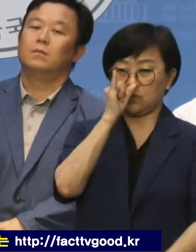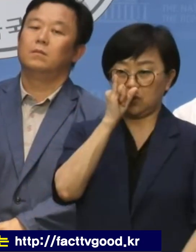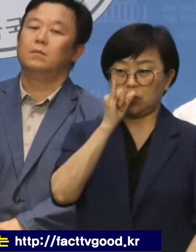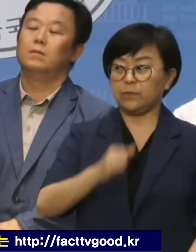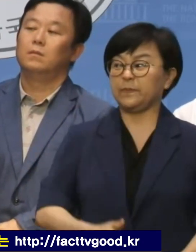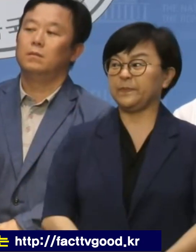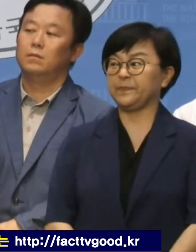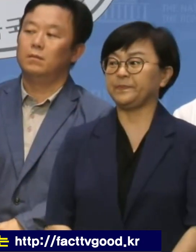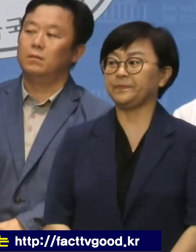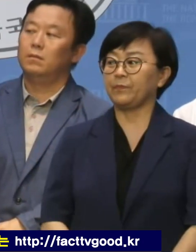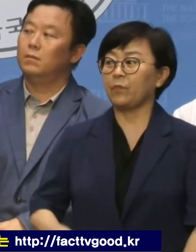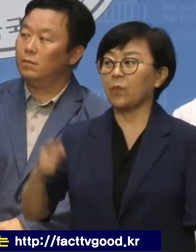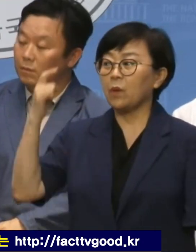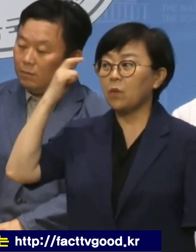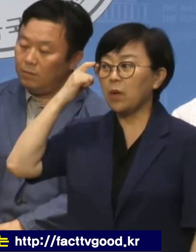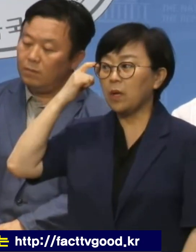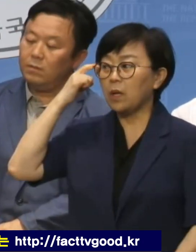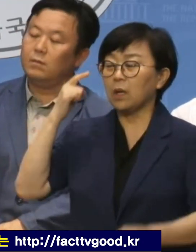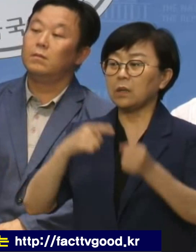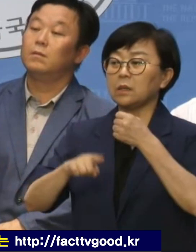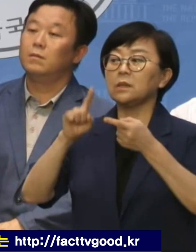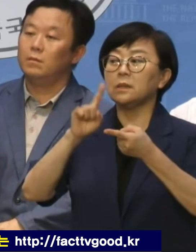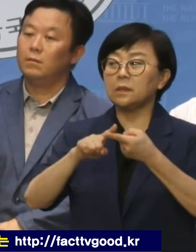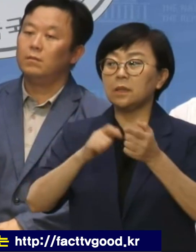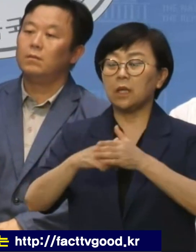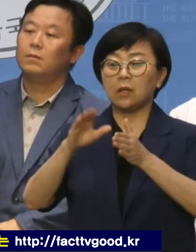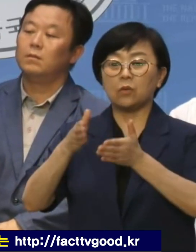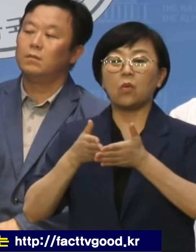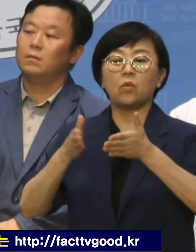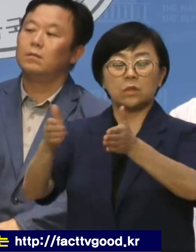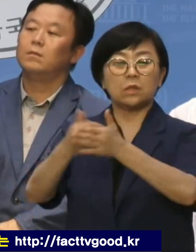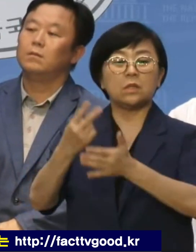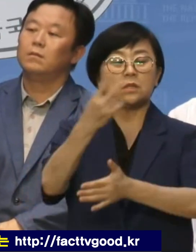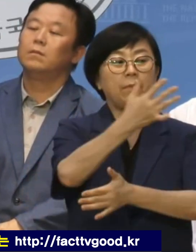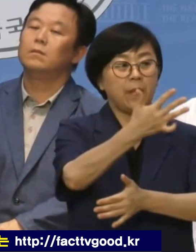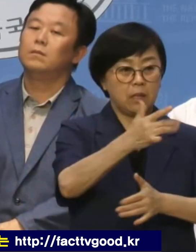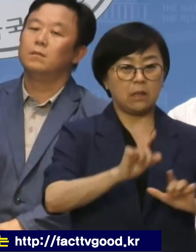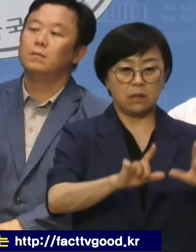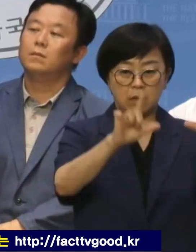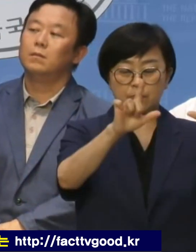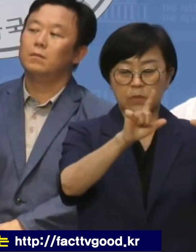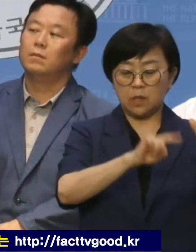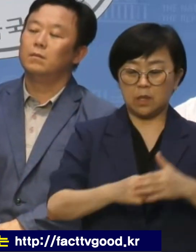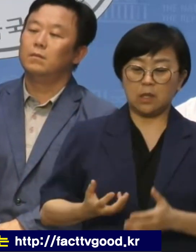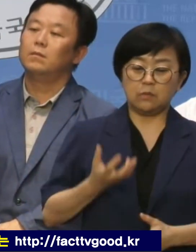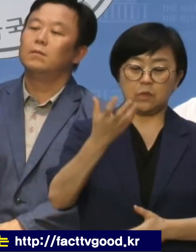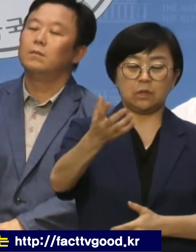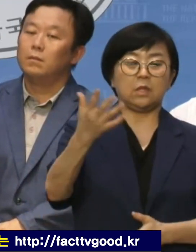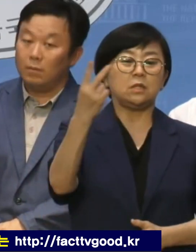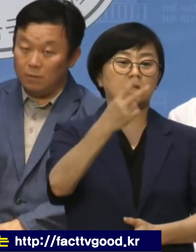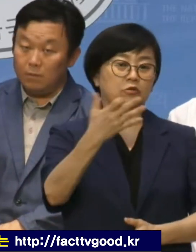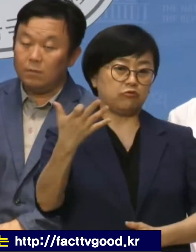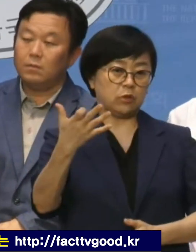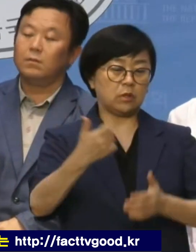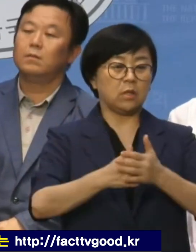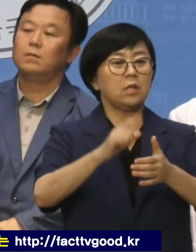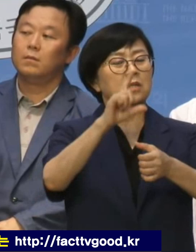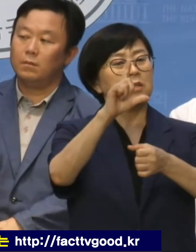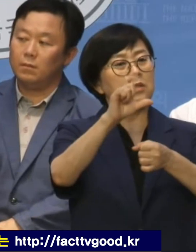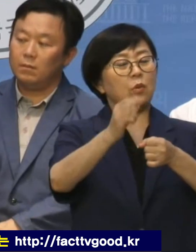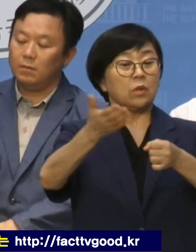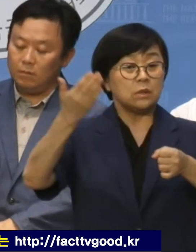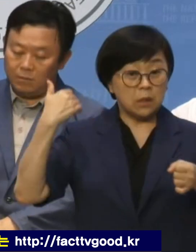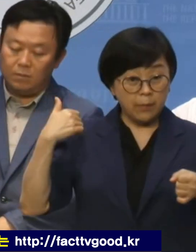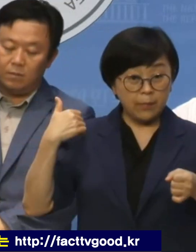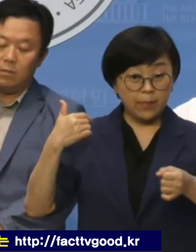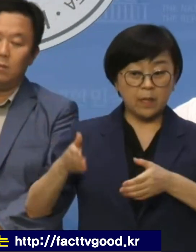있었습니다. 왜냐면 그때 당시 한신공항에서 제안했던 노선은 2008년도 노선이고 저희가 입주했을 때는 2019년도 그러니까 15년도 더